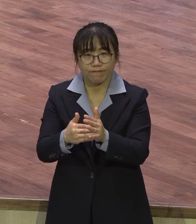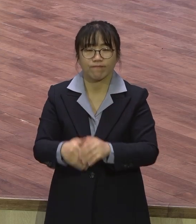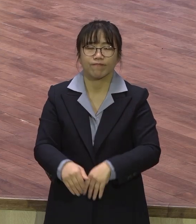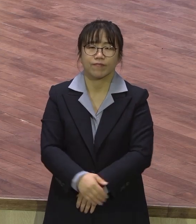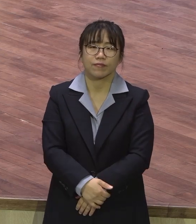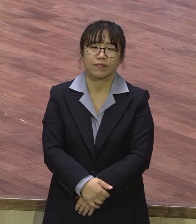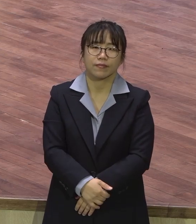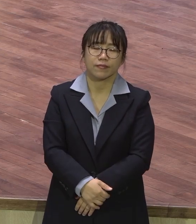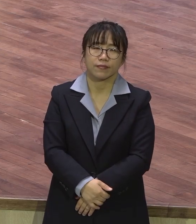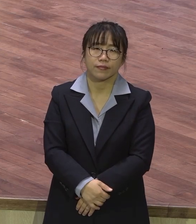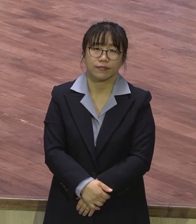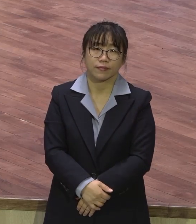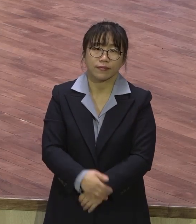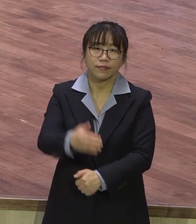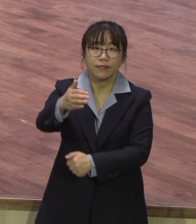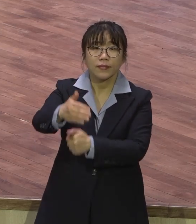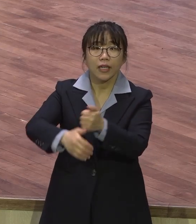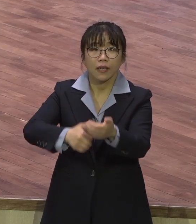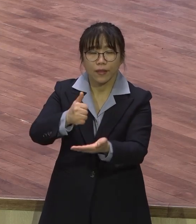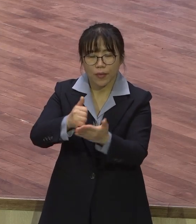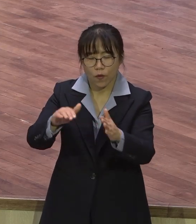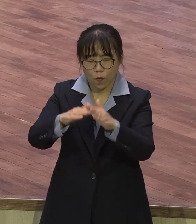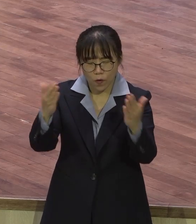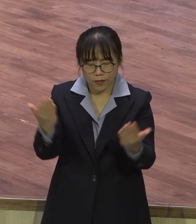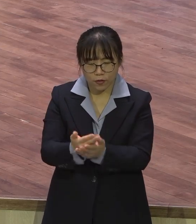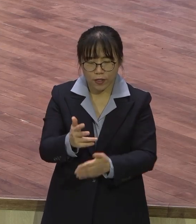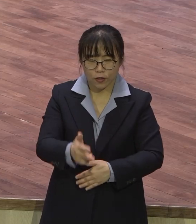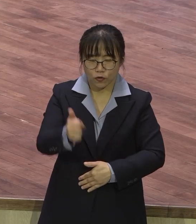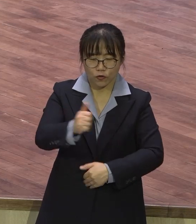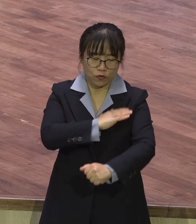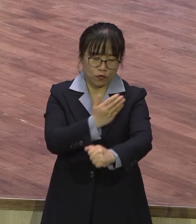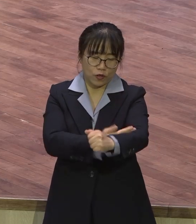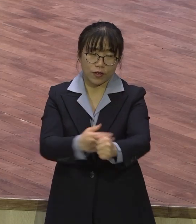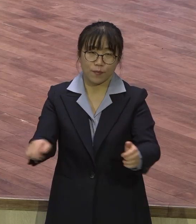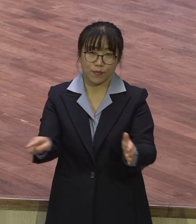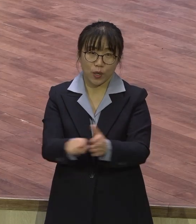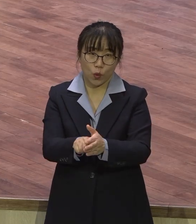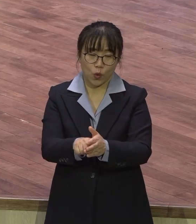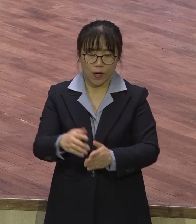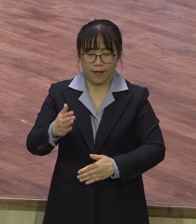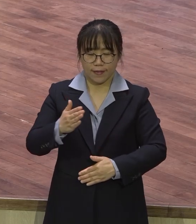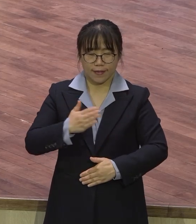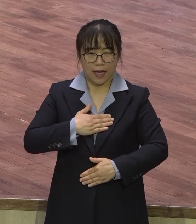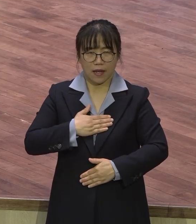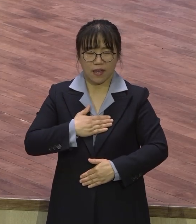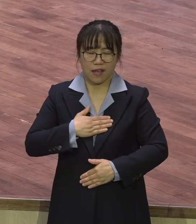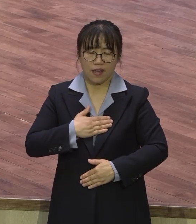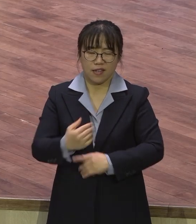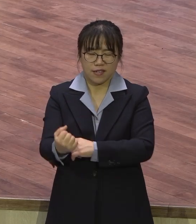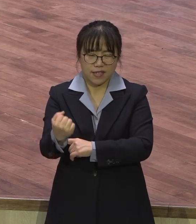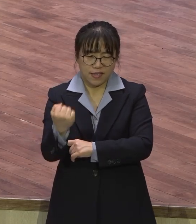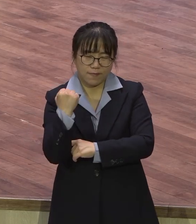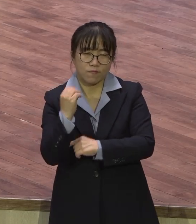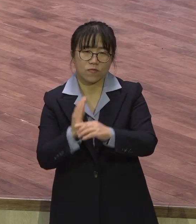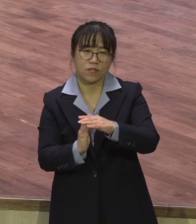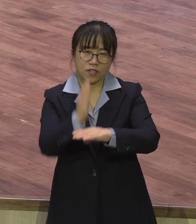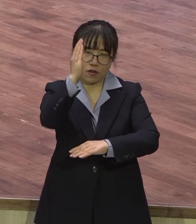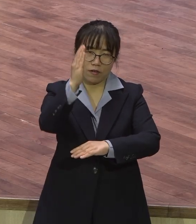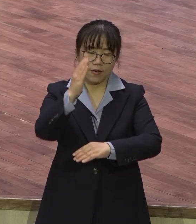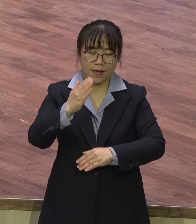하나님의 절대주권을 분명히 믿고 나의 한계를 뛰어넘어서 하나님의